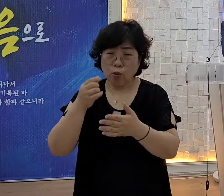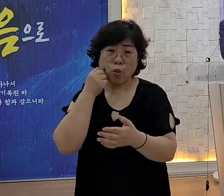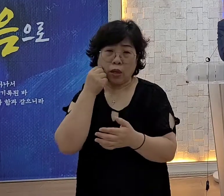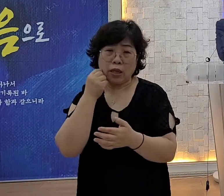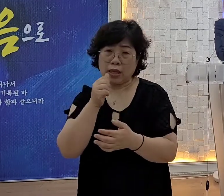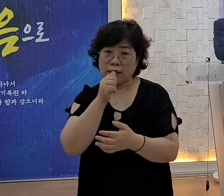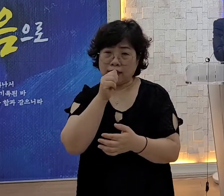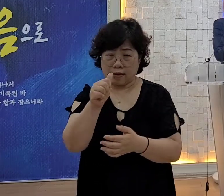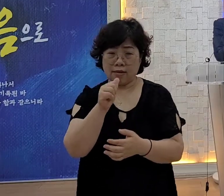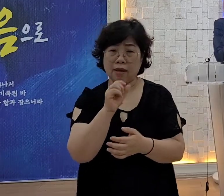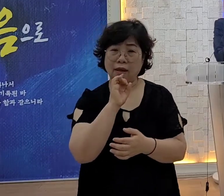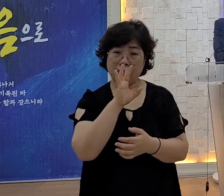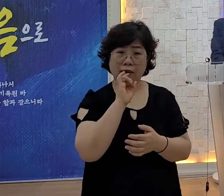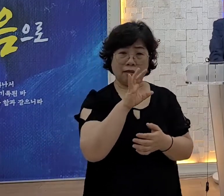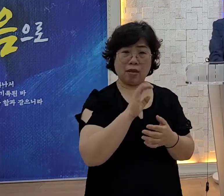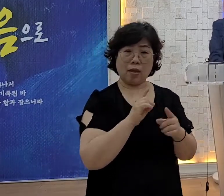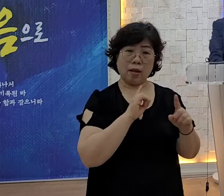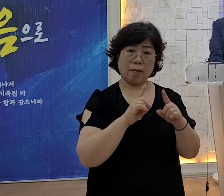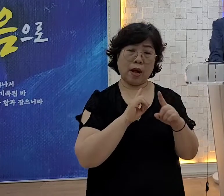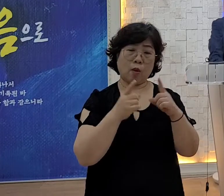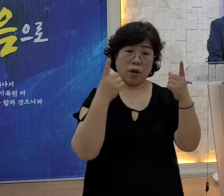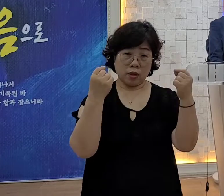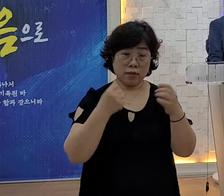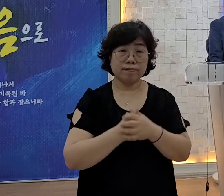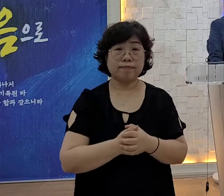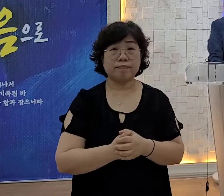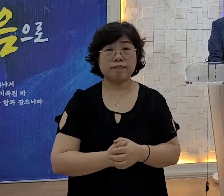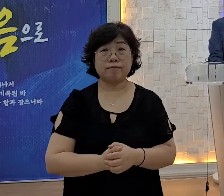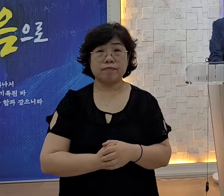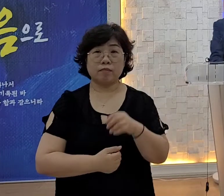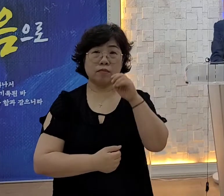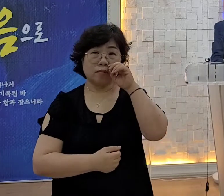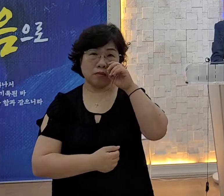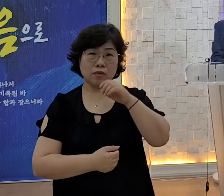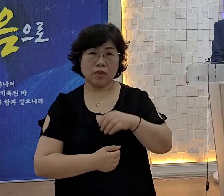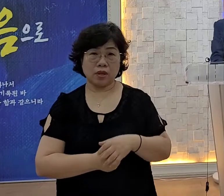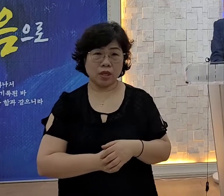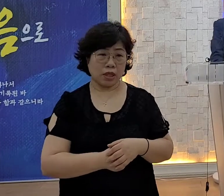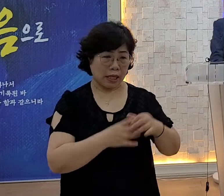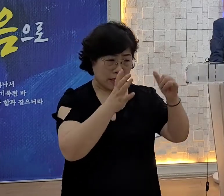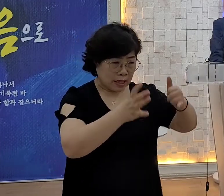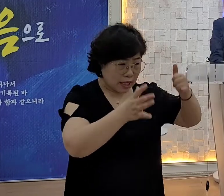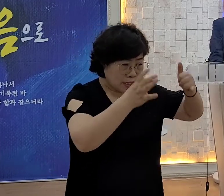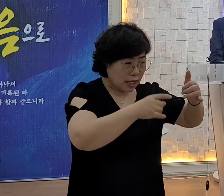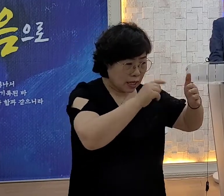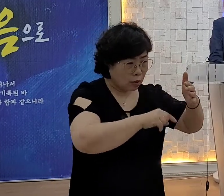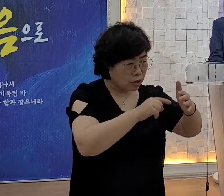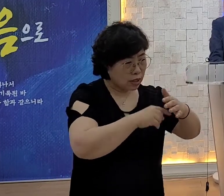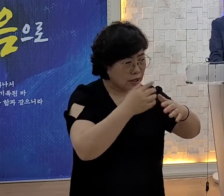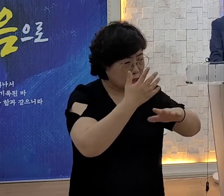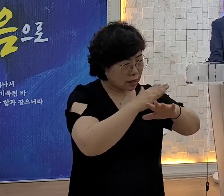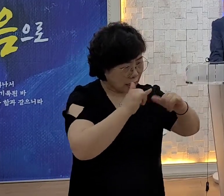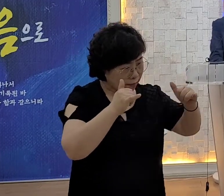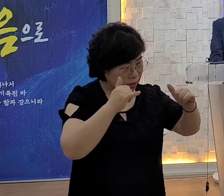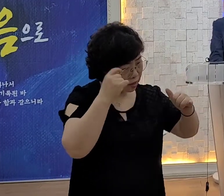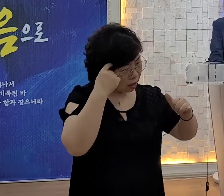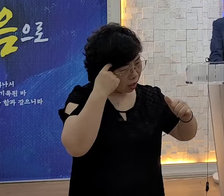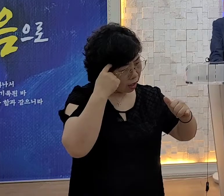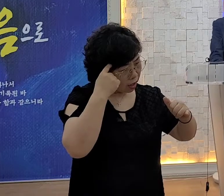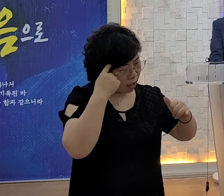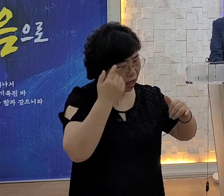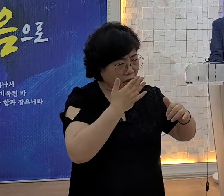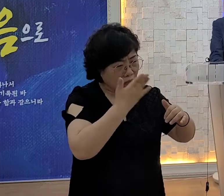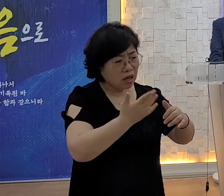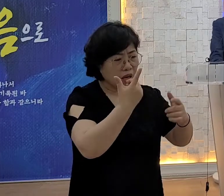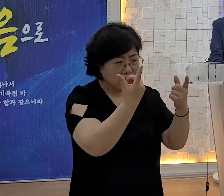그러니까 혹시 가능하다고 해도 자, 맨 마지막 줄에 하나님 앞에서는 절대로 아니다. 이 말을 하고 있다는